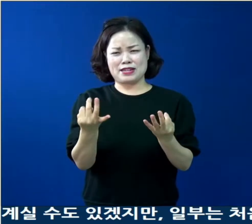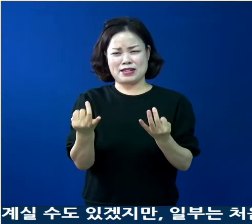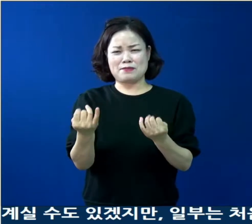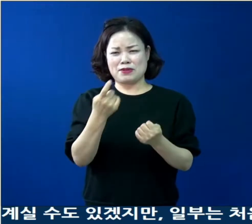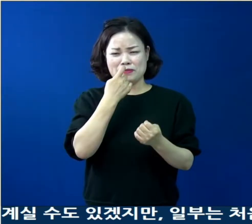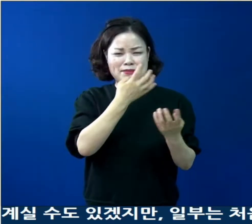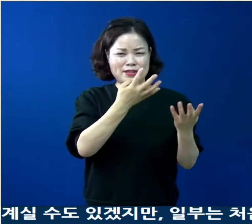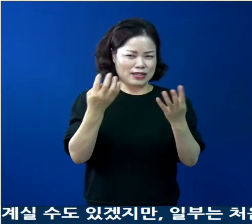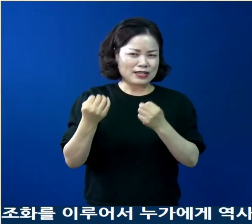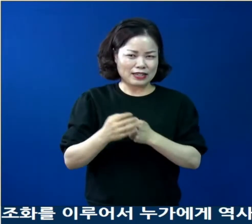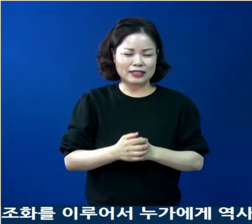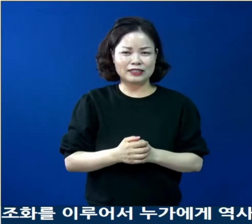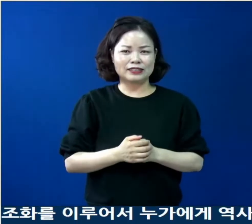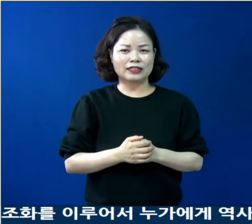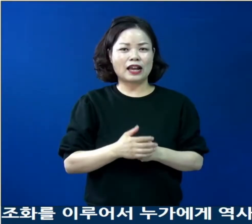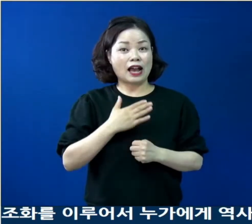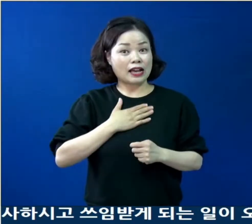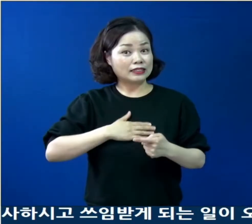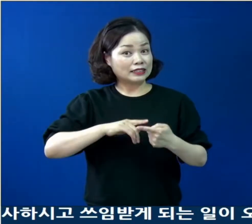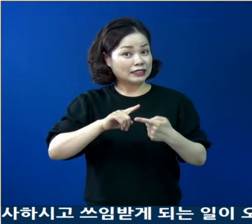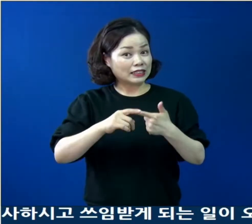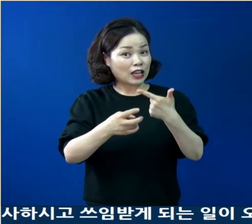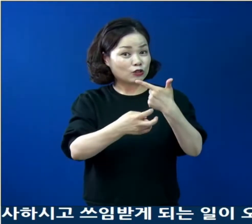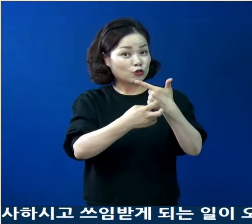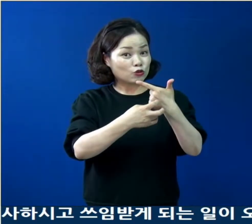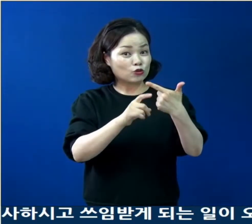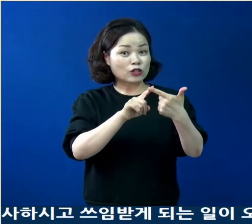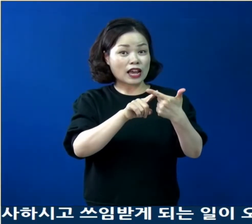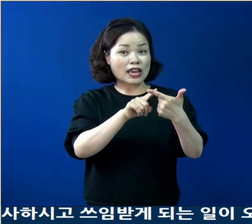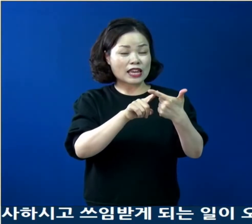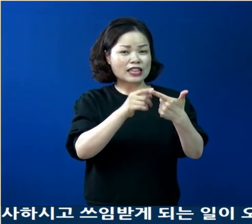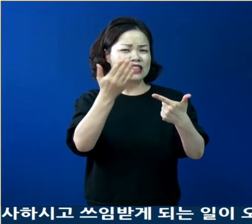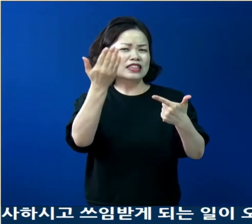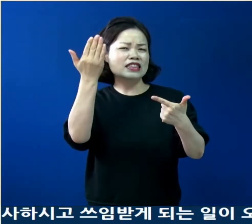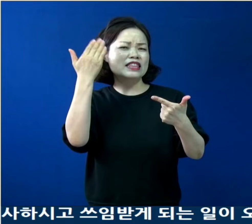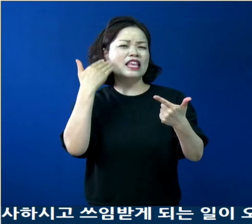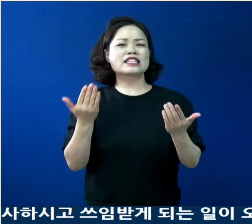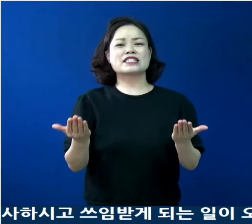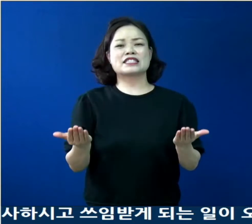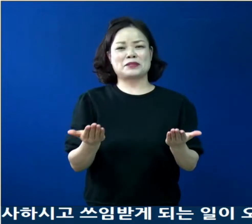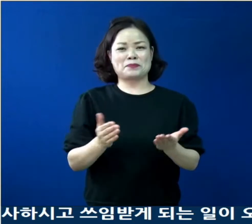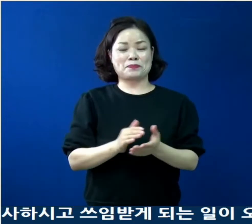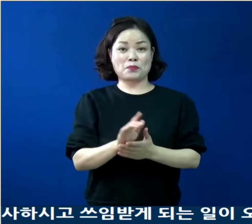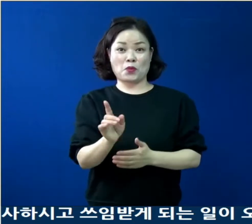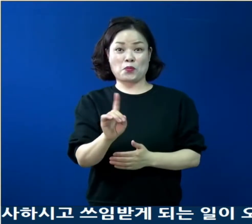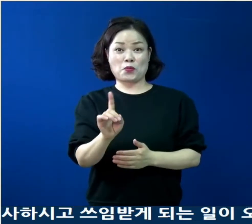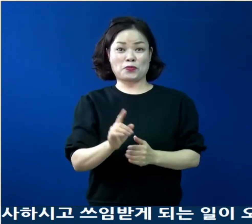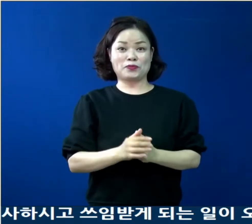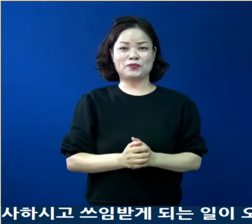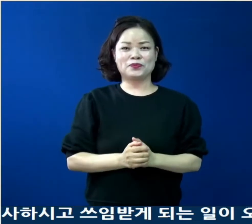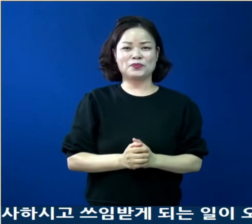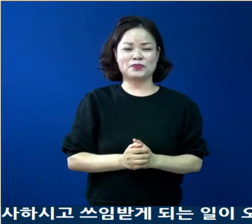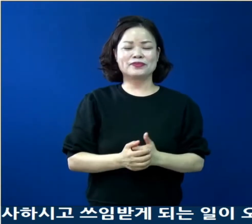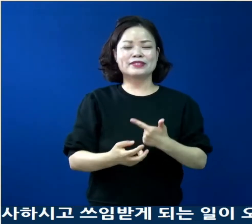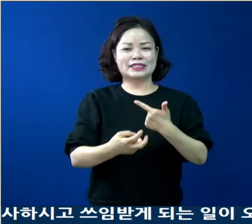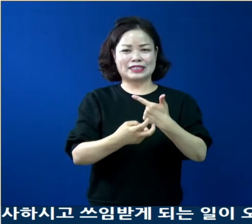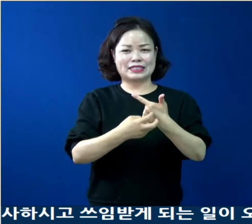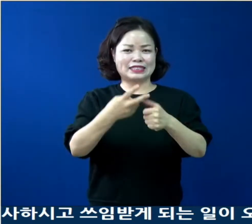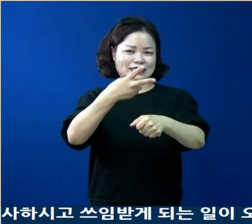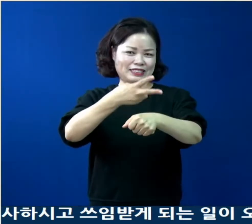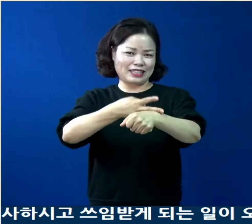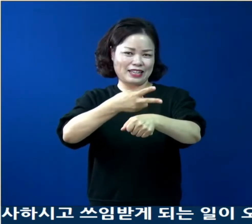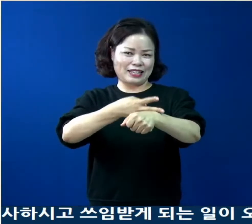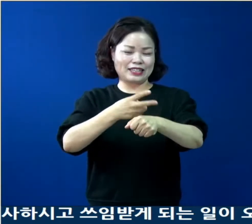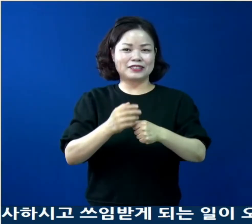있습니다. 잘 아는 대로 누가의 옛 직업은 무엇이었냐면